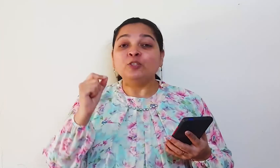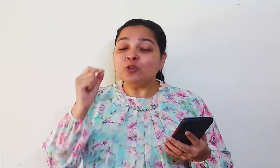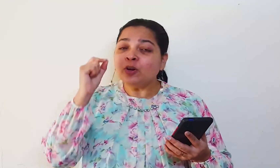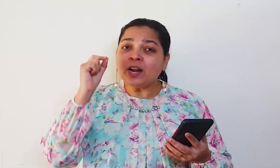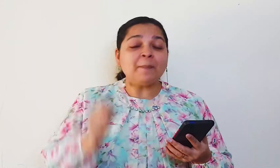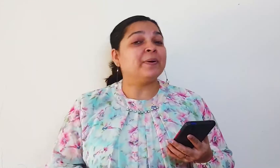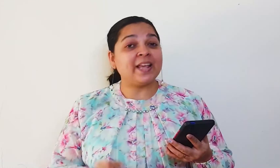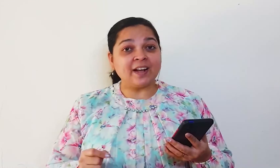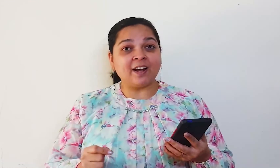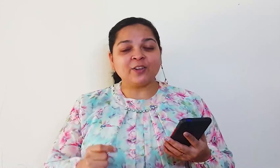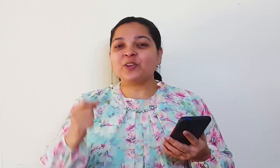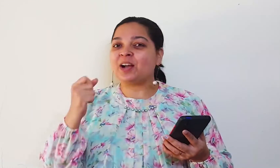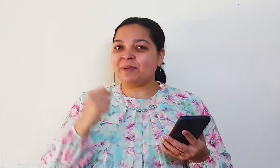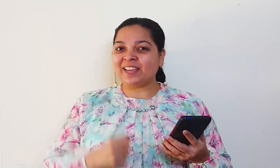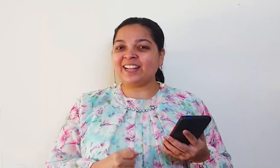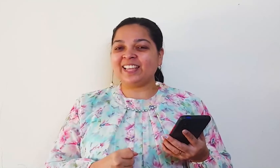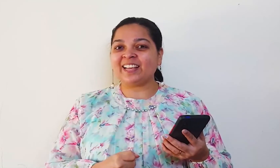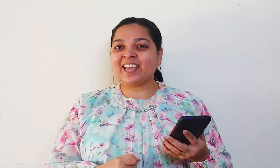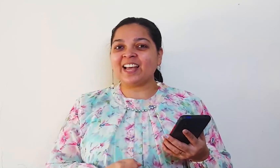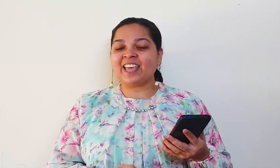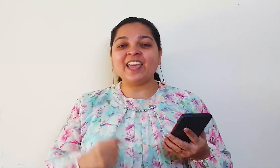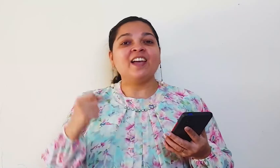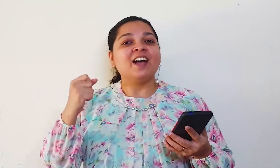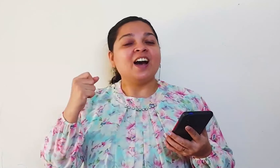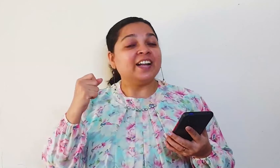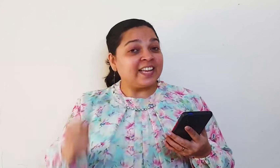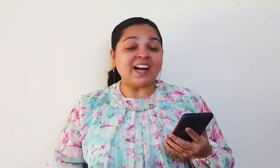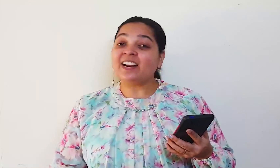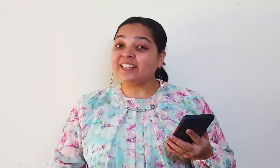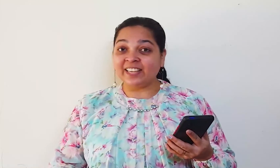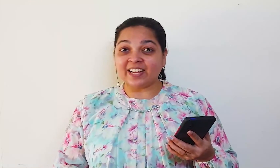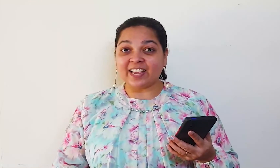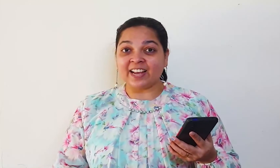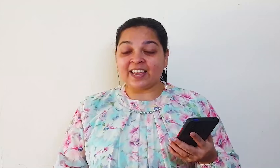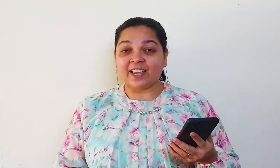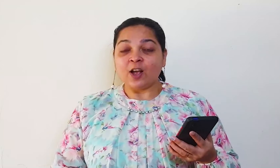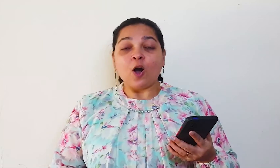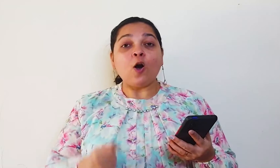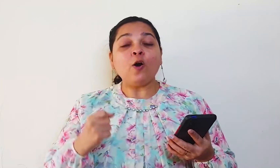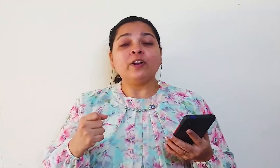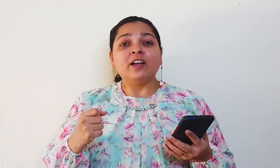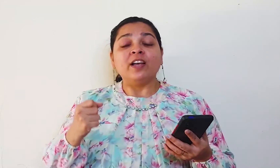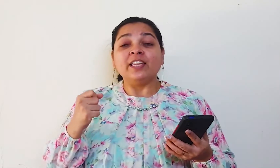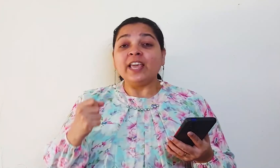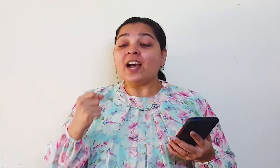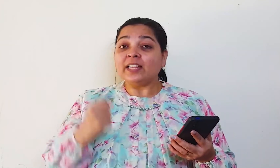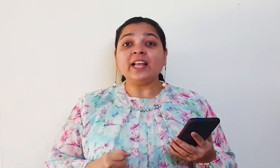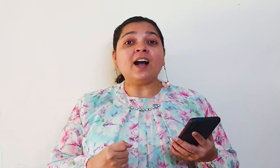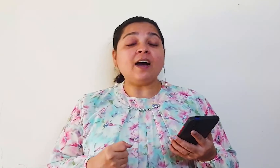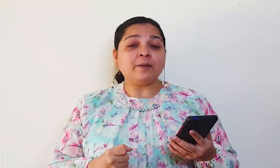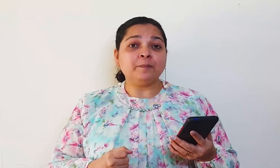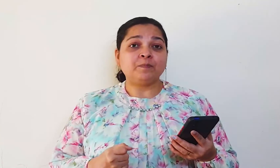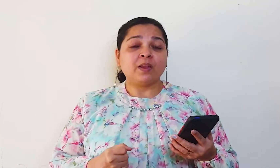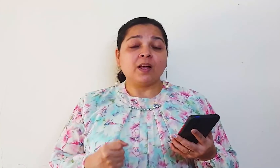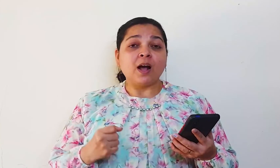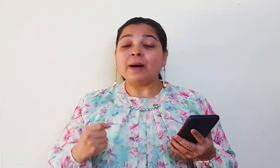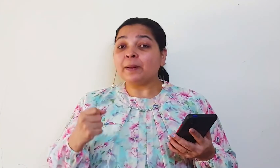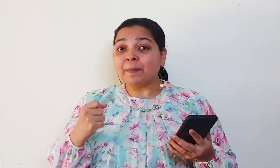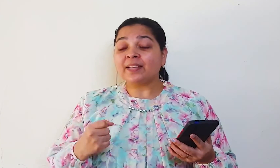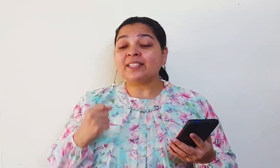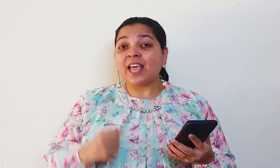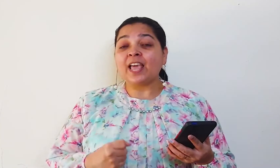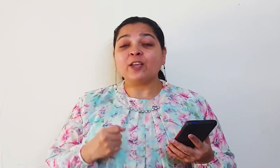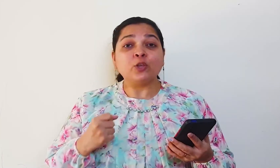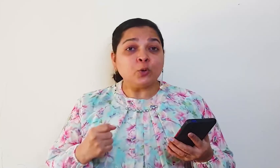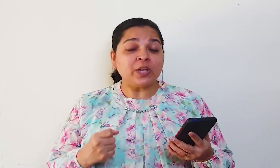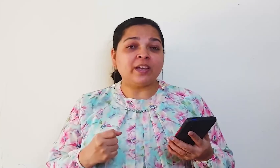दुष्टले चाहिँ हामीले आज्ञा गरेको कुरा सुन्नै पर्छ, मान्नै पर्छ। हालेलुया। यीशु ख्रीष्ट निरन्तर पवित्र